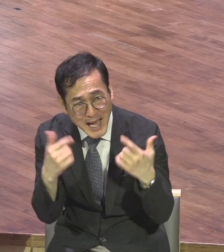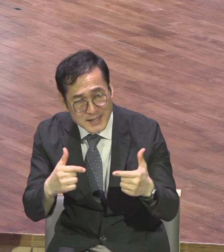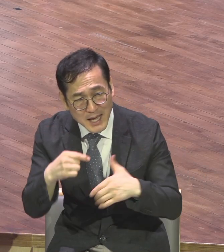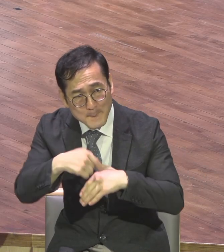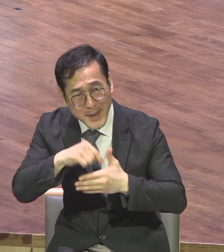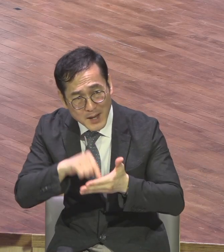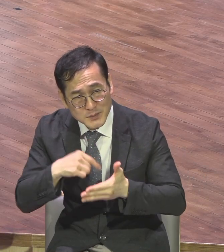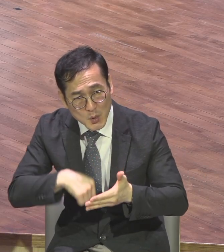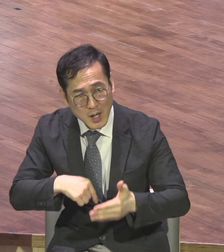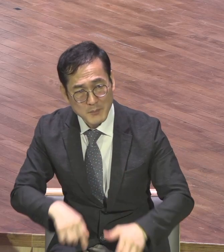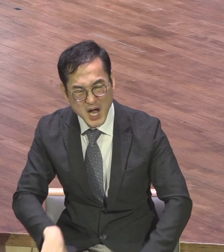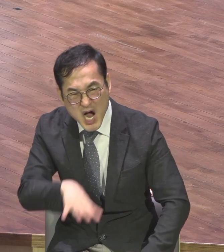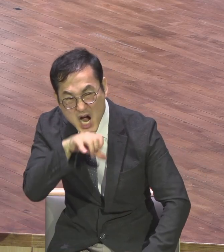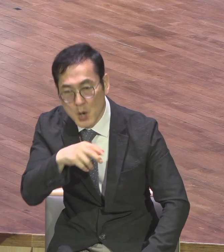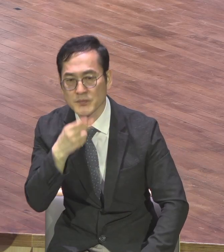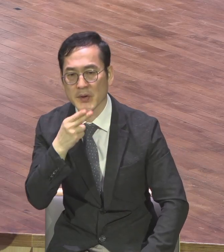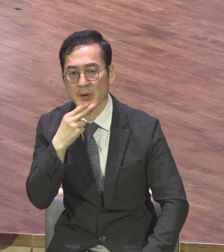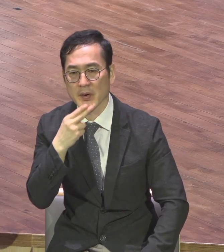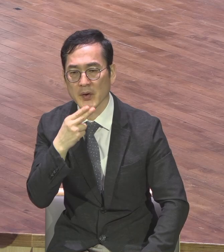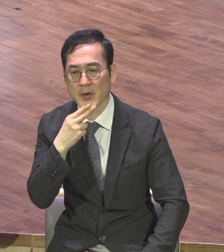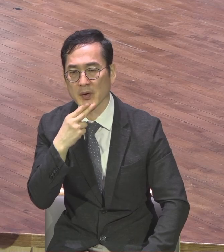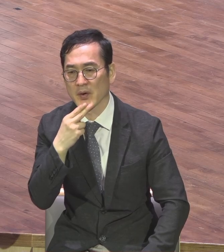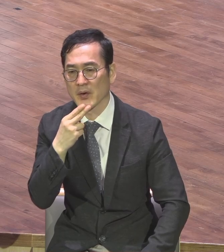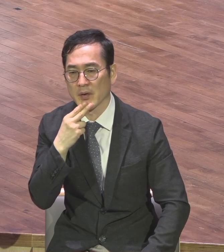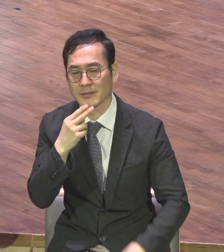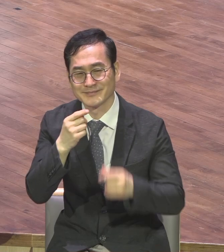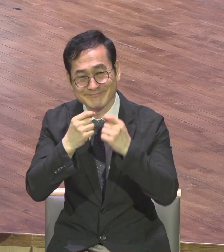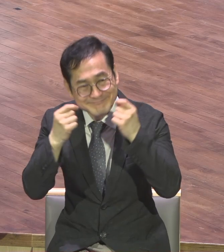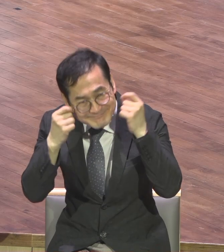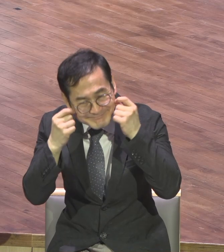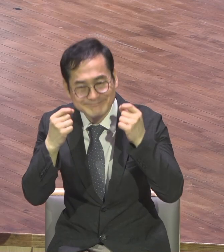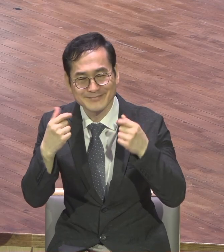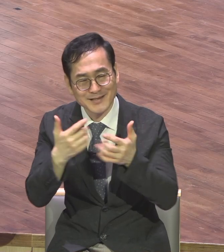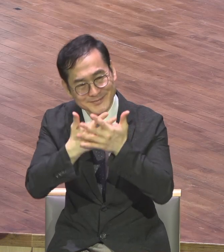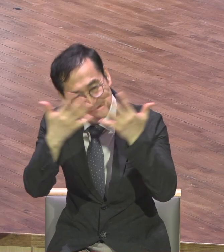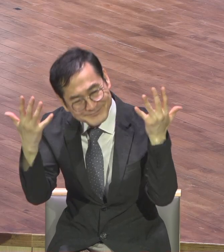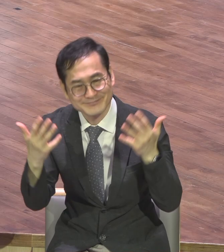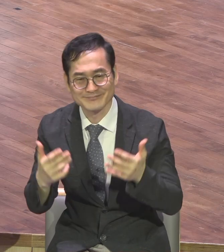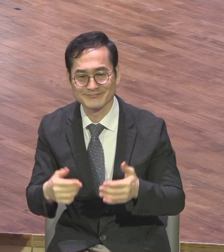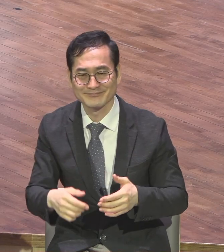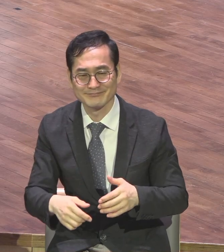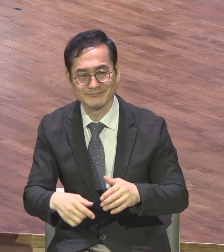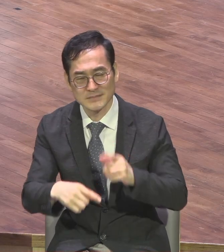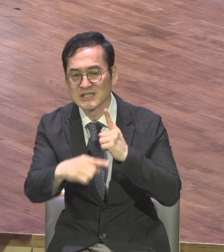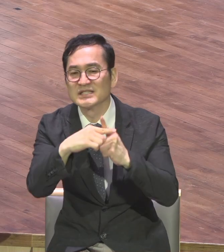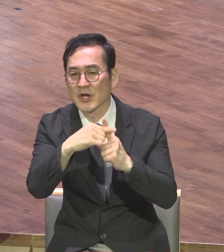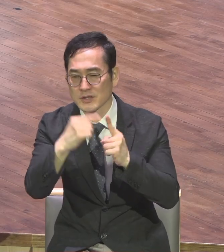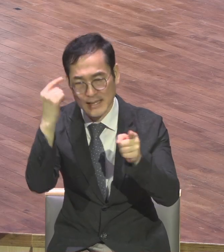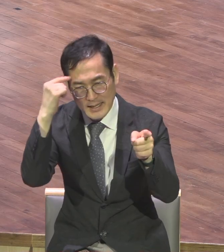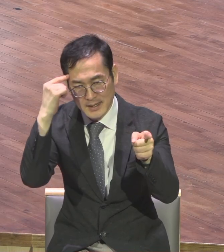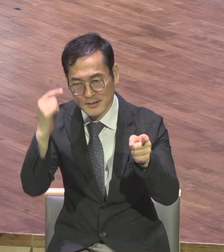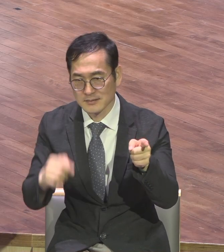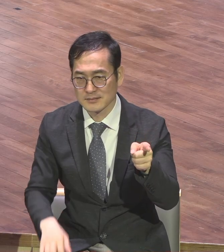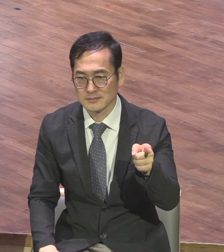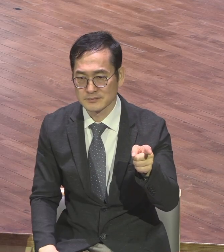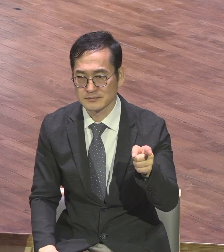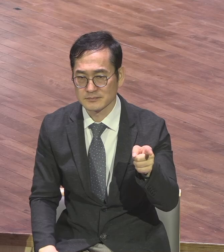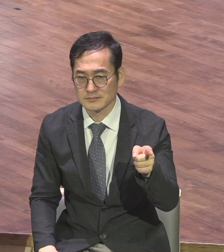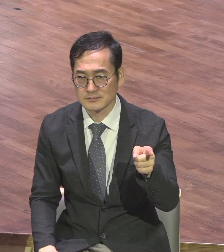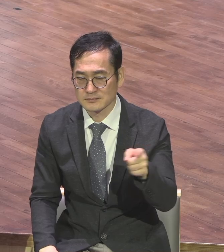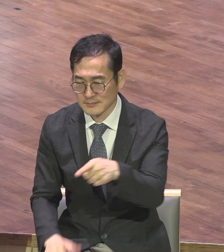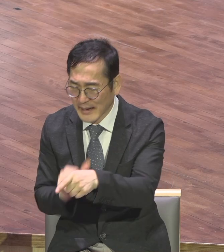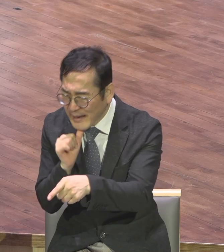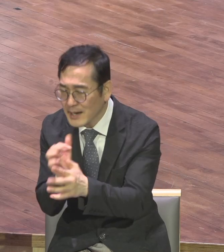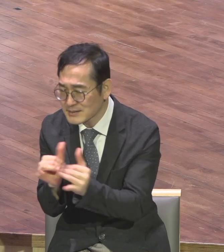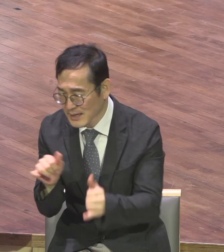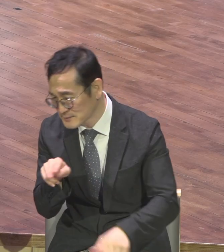긍정적이에요. 하나같이 다 긍정적이에요. 노가 없어요. 부정이 없어요. 누가 부정이냐? 아주